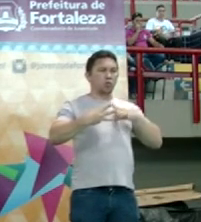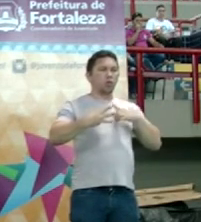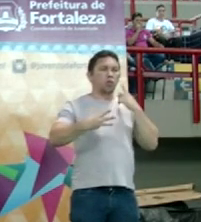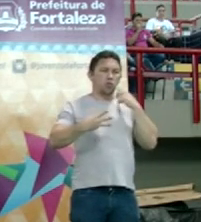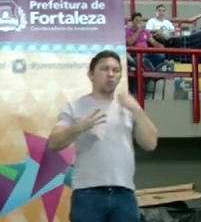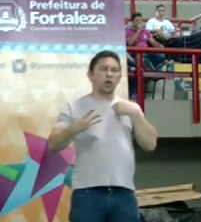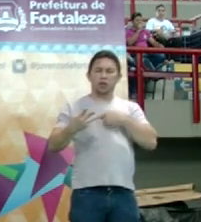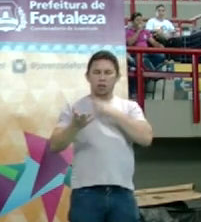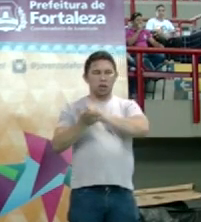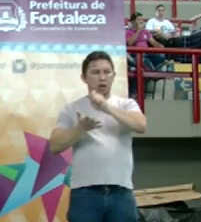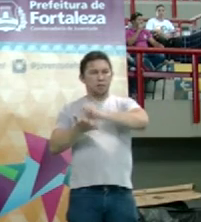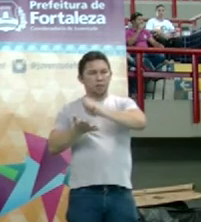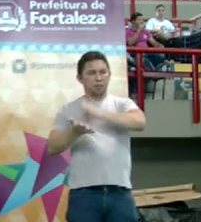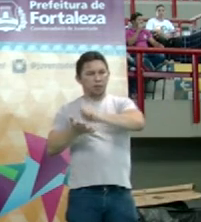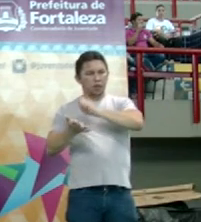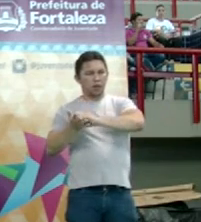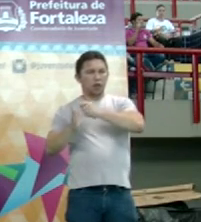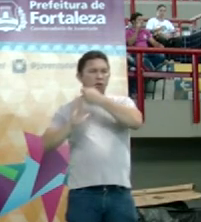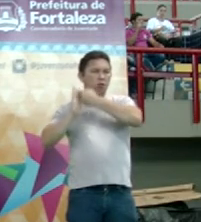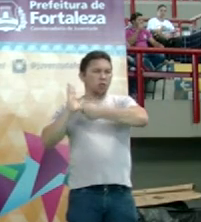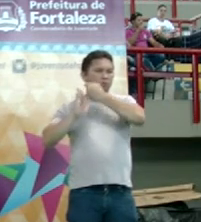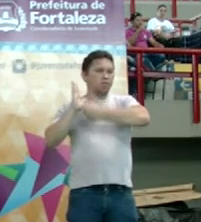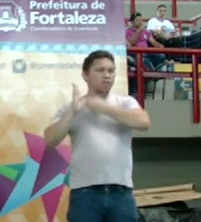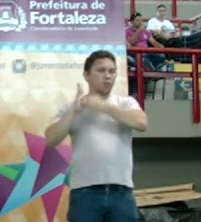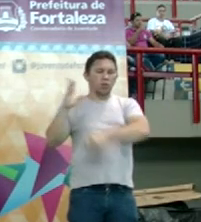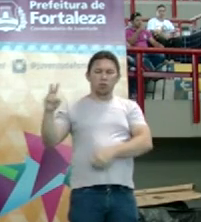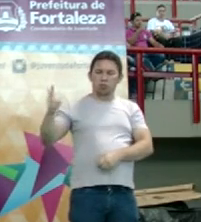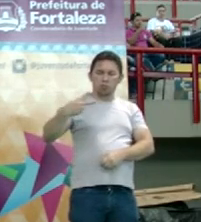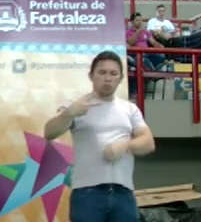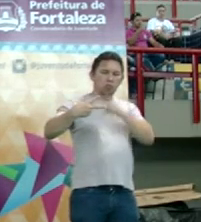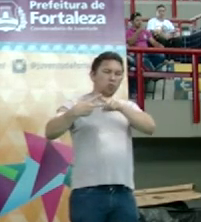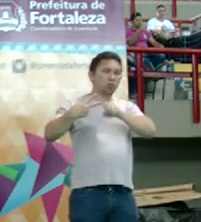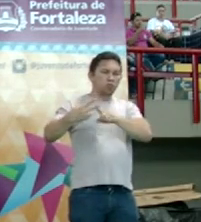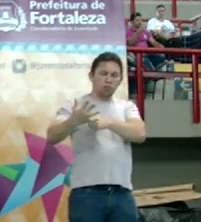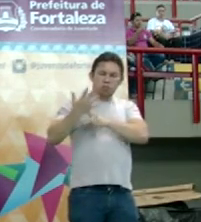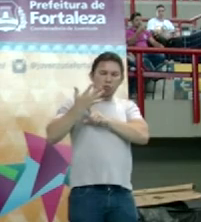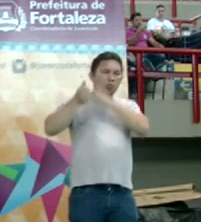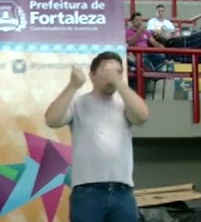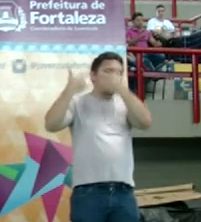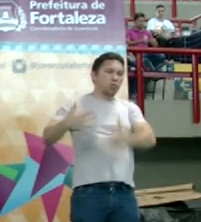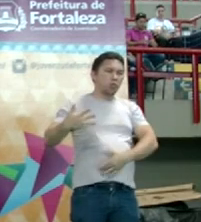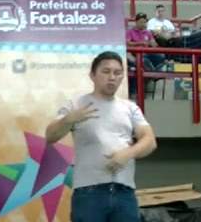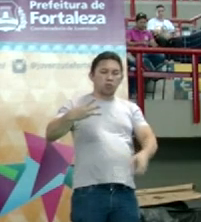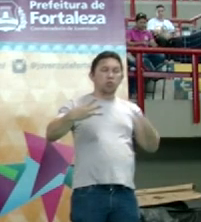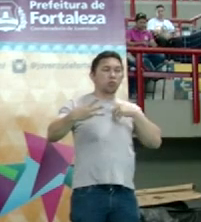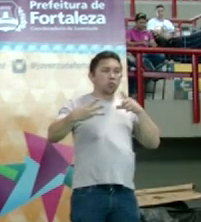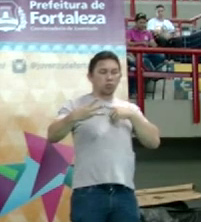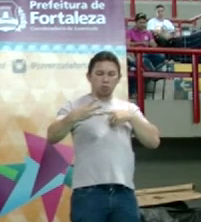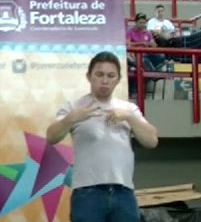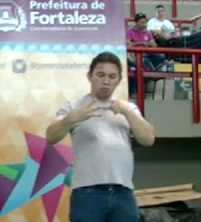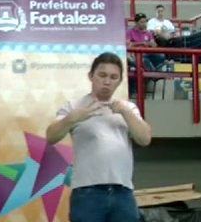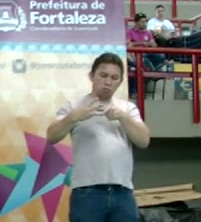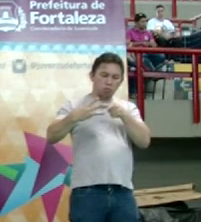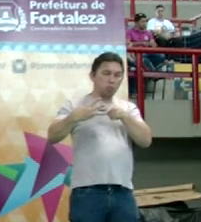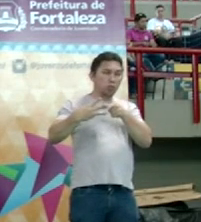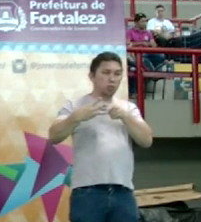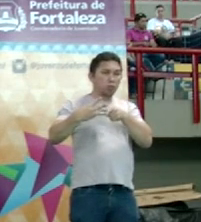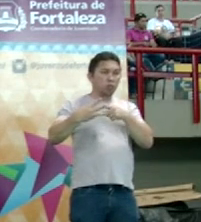linguagem verbal. Linguagem verbal é um texto escrito com palavras. E um texto com